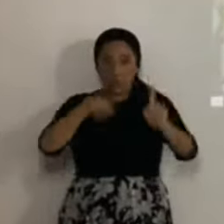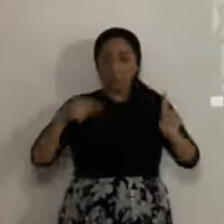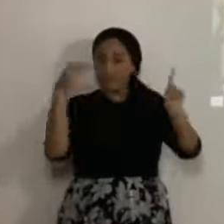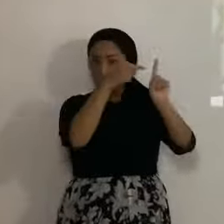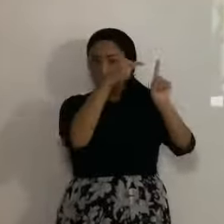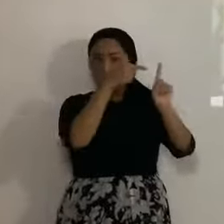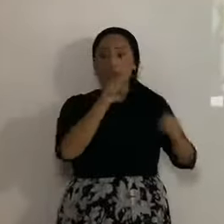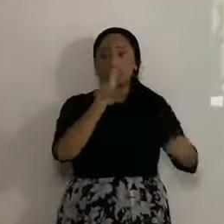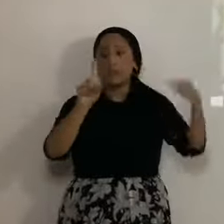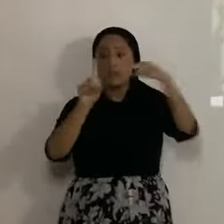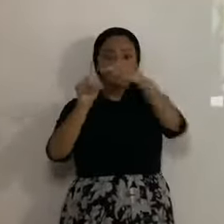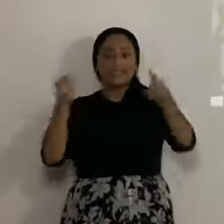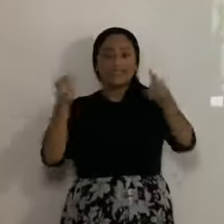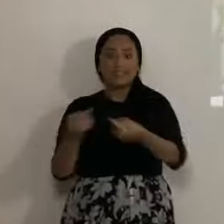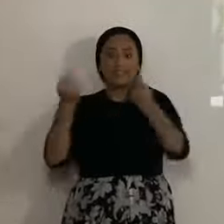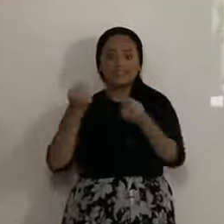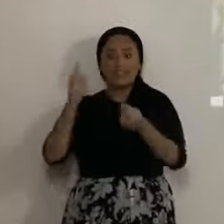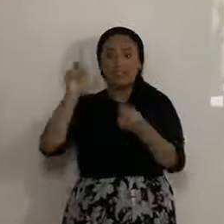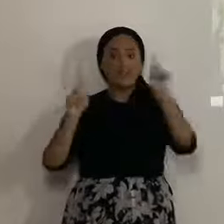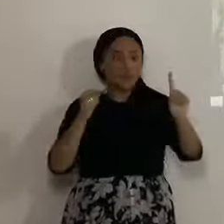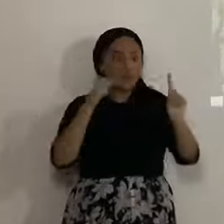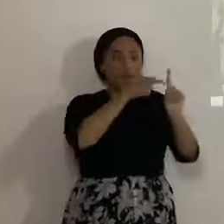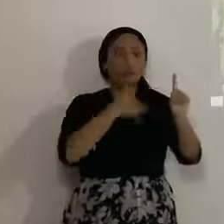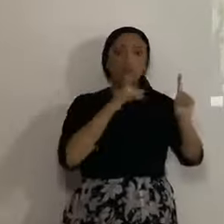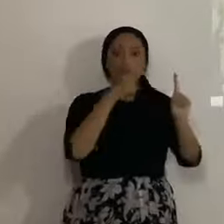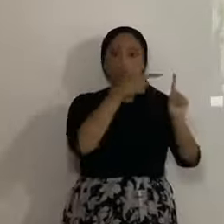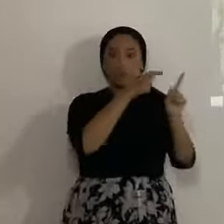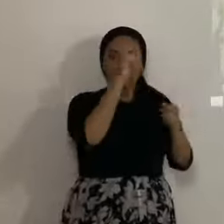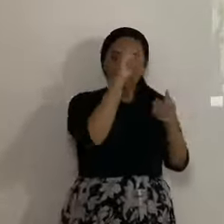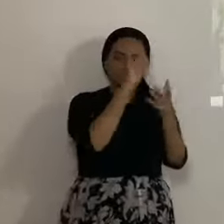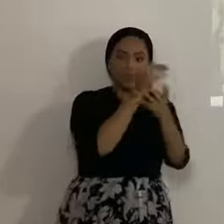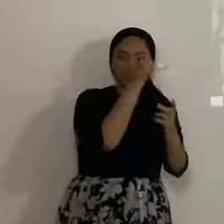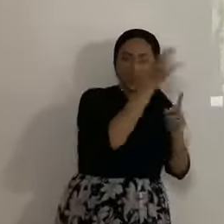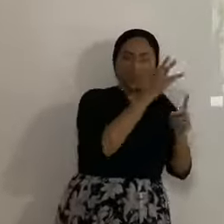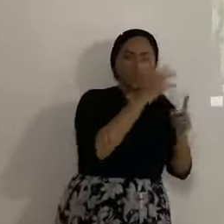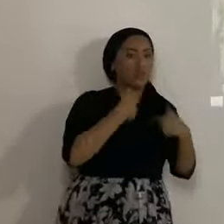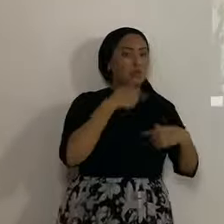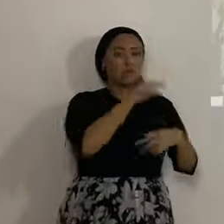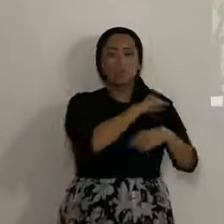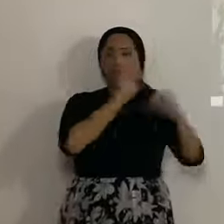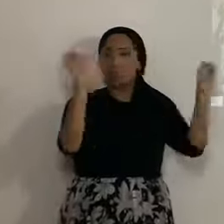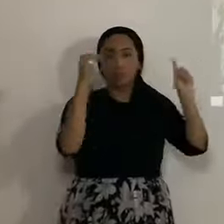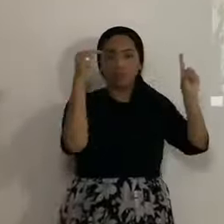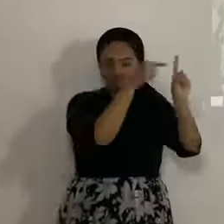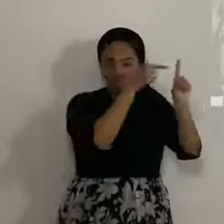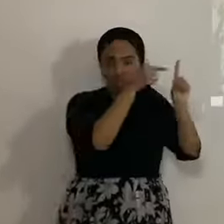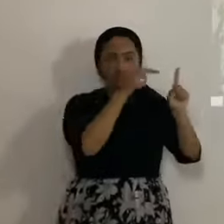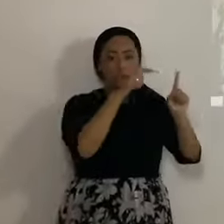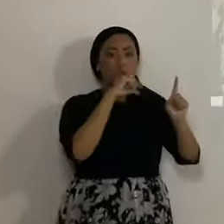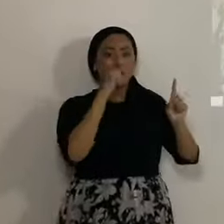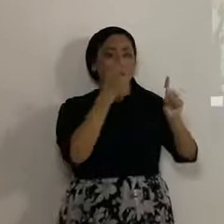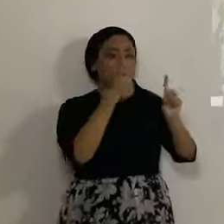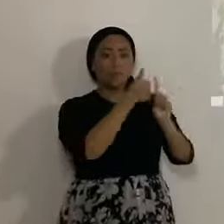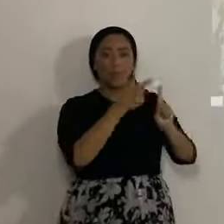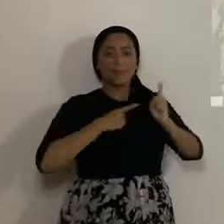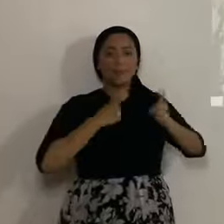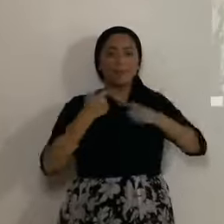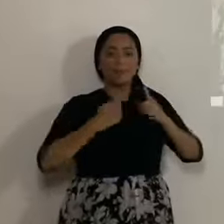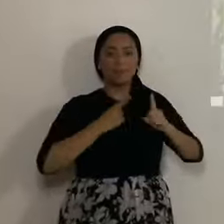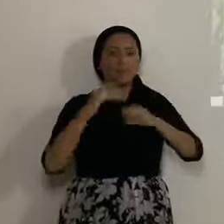y esta persona, una persona pecadora, este tiene la verdad, porque está en Yahshua, no tiene culpabilidad, ya no se autoataca,